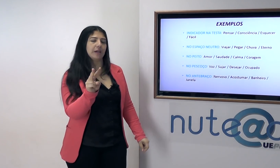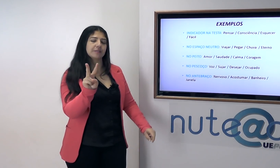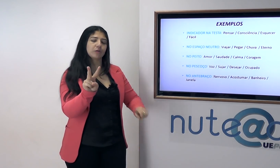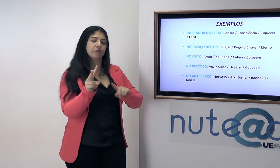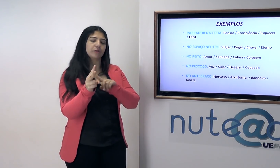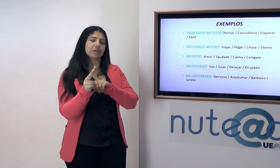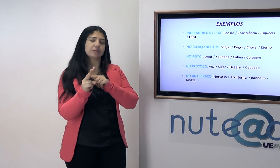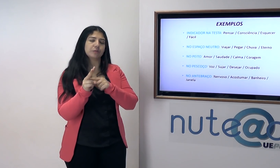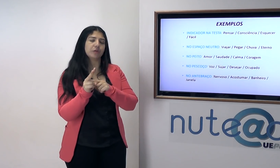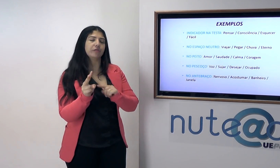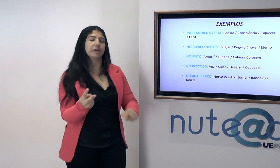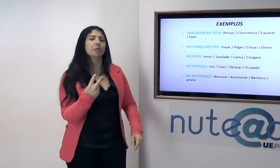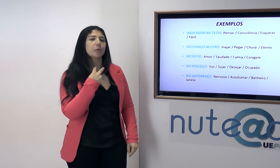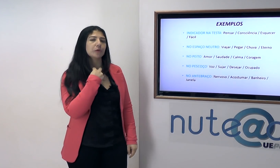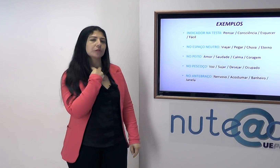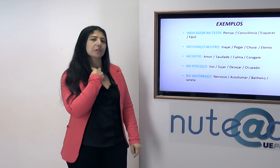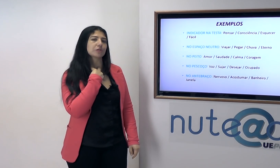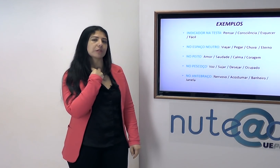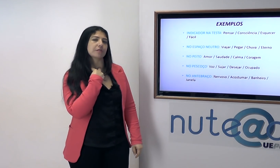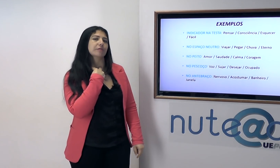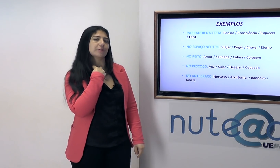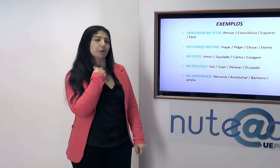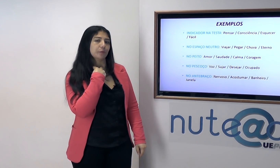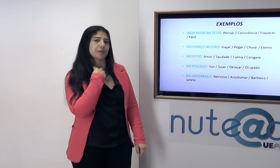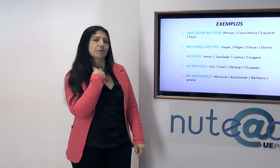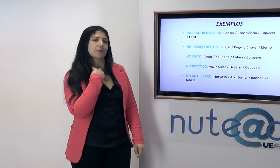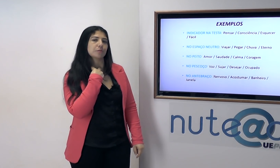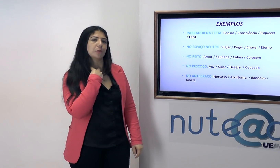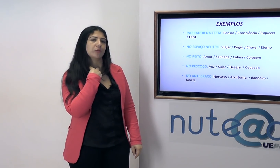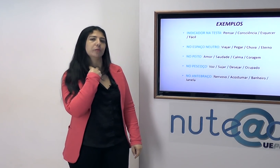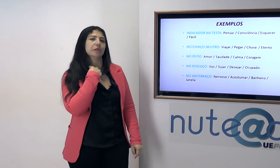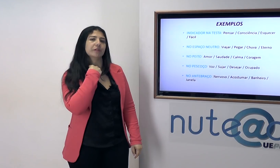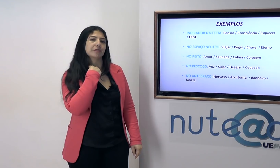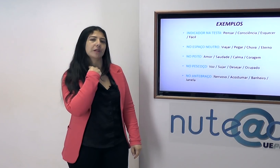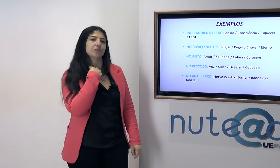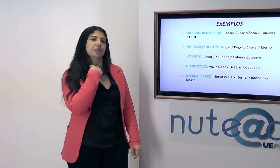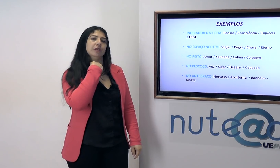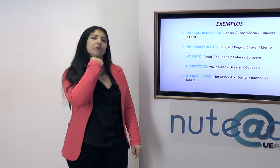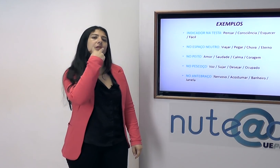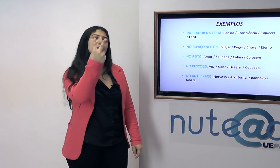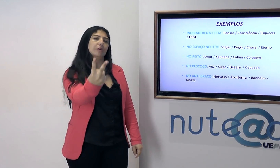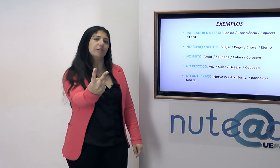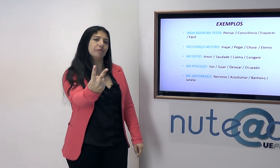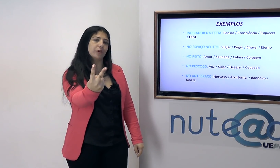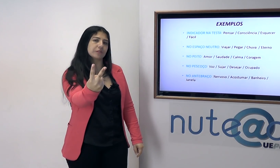Essa configuração de mão em V, o meu ponto de articulação vai ser no pescoço, meu movimento vai ser retilíneo. Voz.